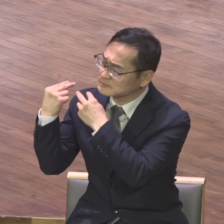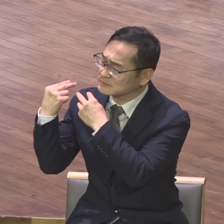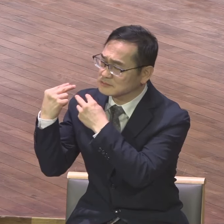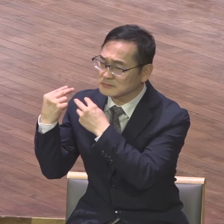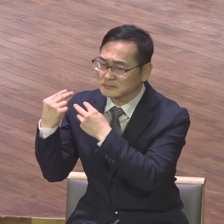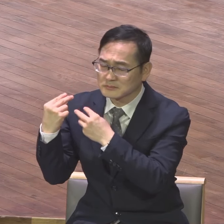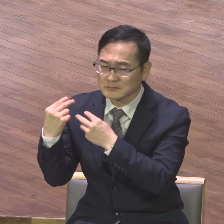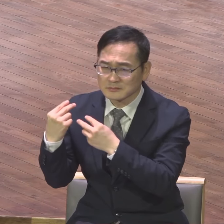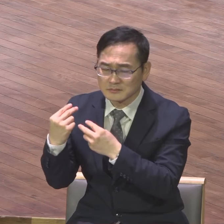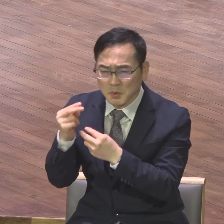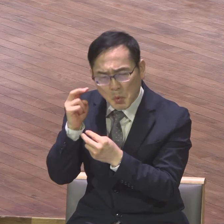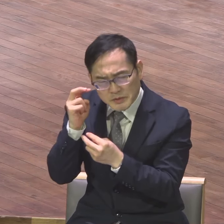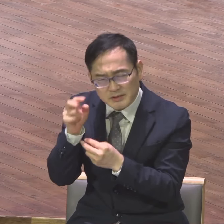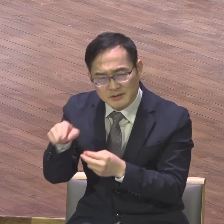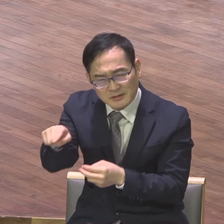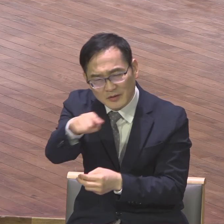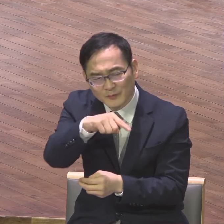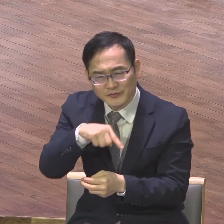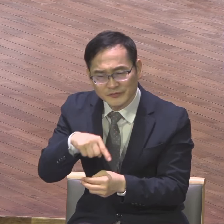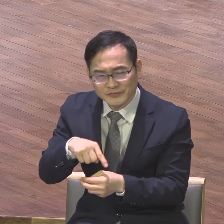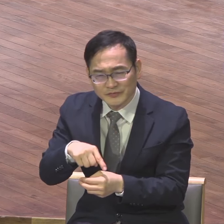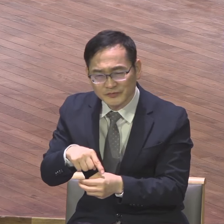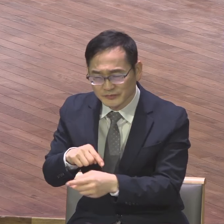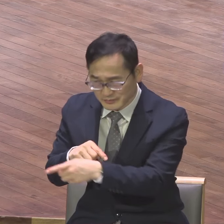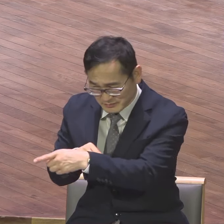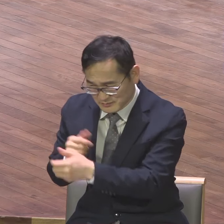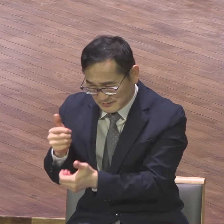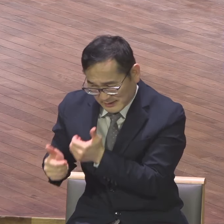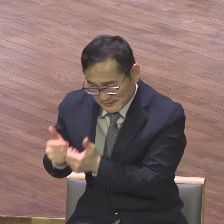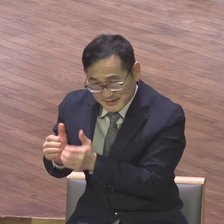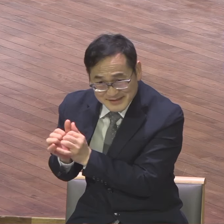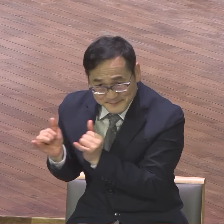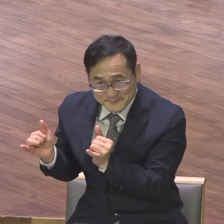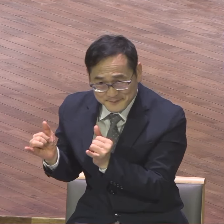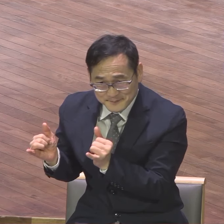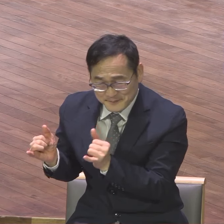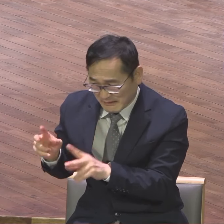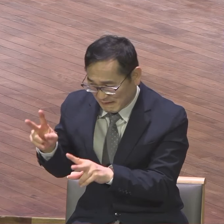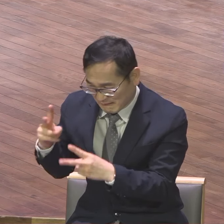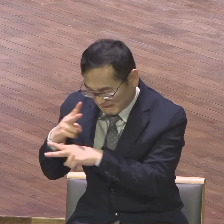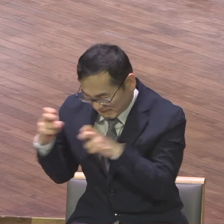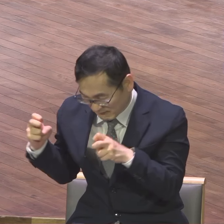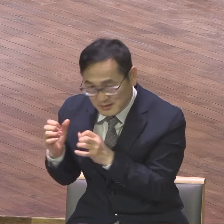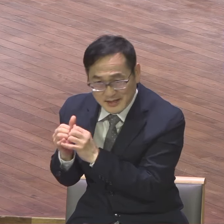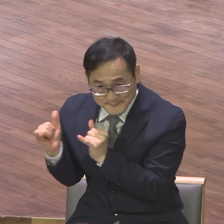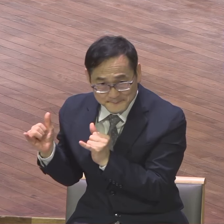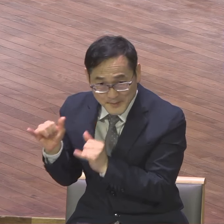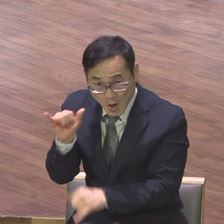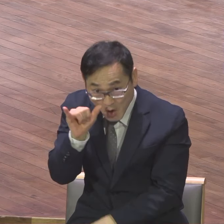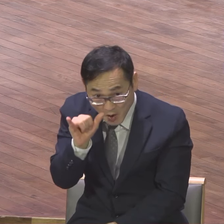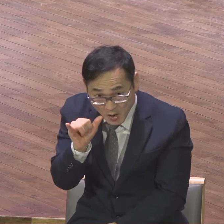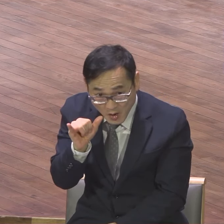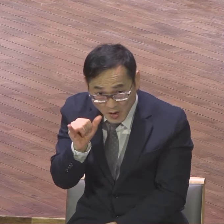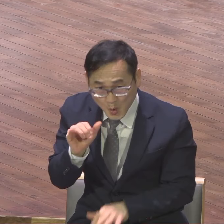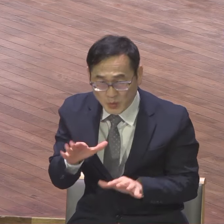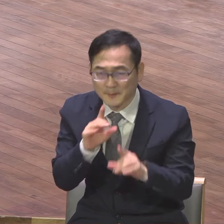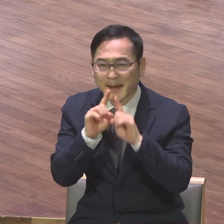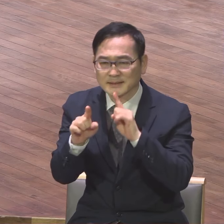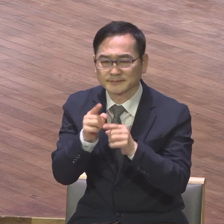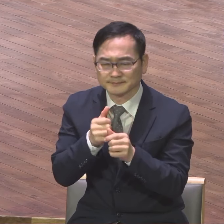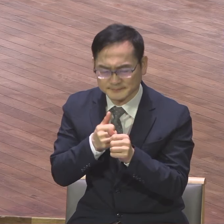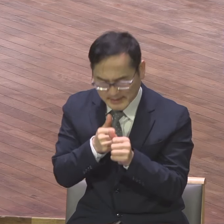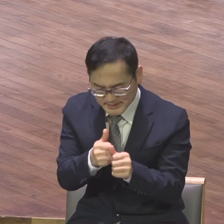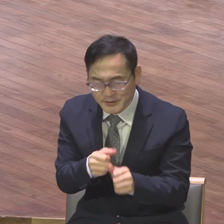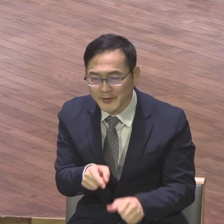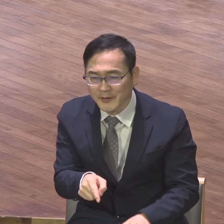속에서 혹시 회복이 되지 못한 그런 관계가 있으면 오늘 말씀